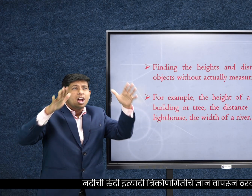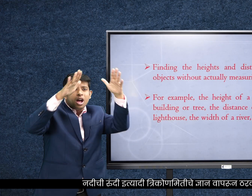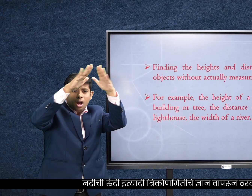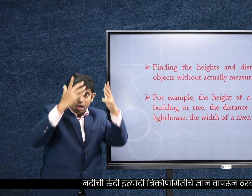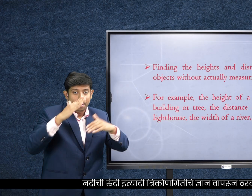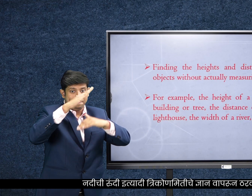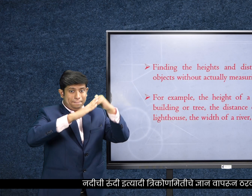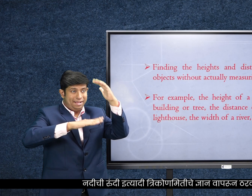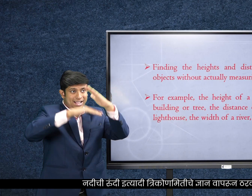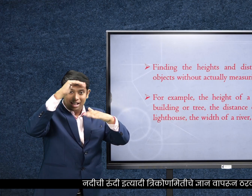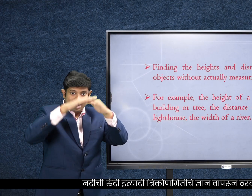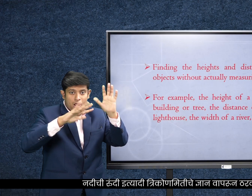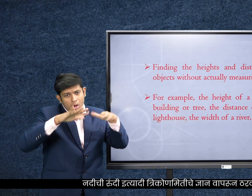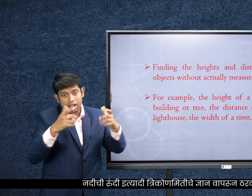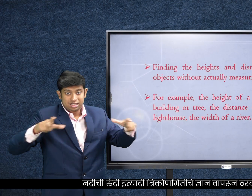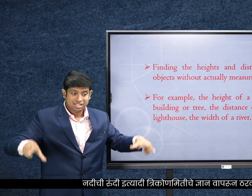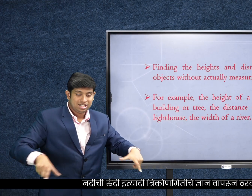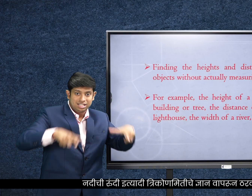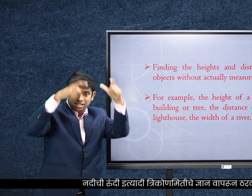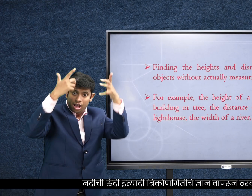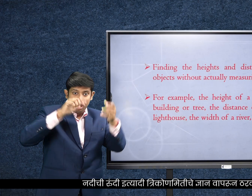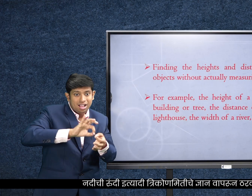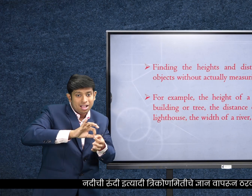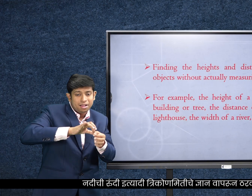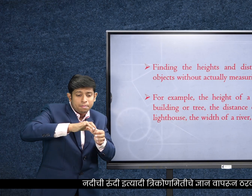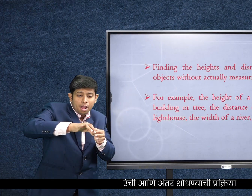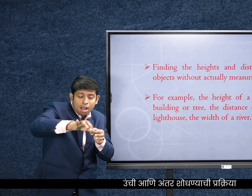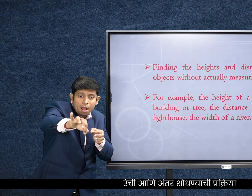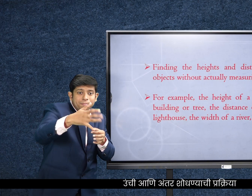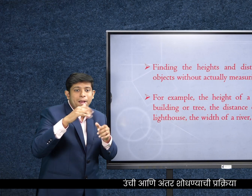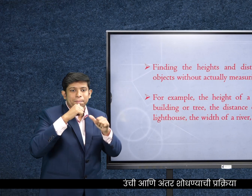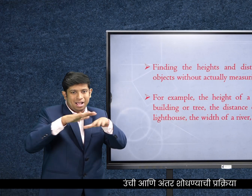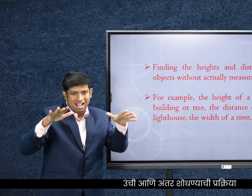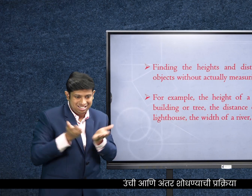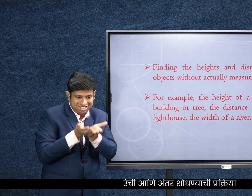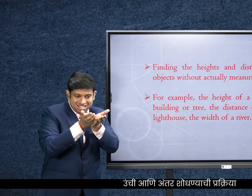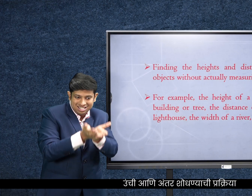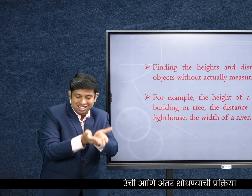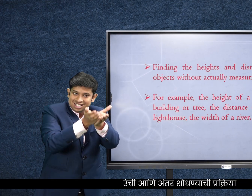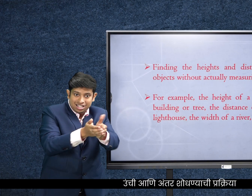रुंदी इत्यादी त्रिकोणमितीचे ज्ञान वापरून ठरवता येते. उंची आणि अंतर शोधण्यासाठी